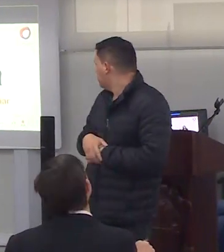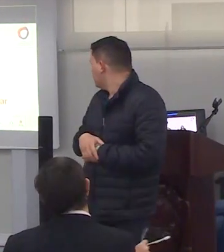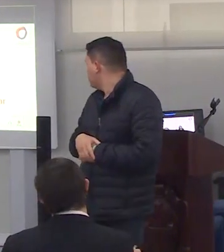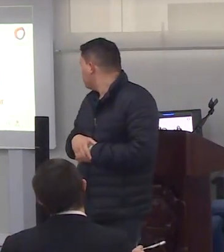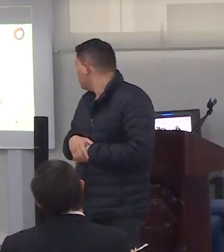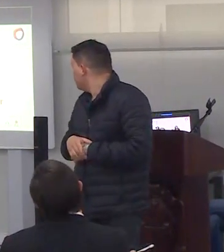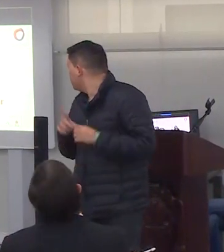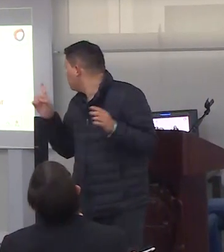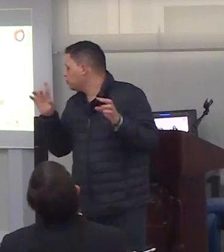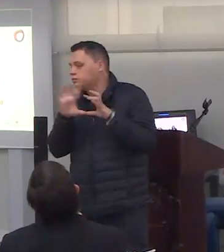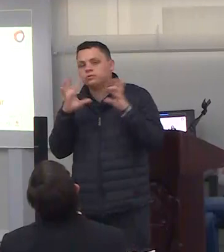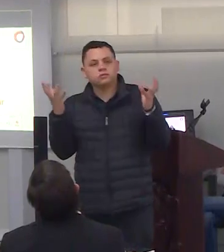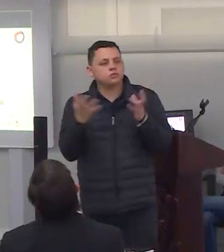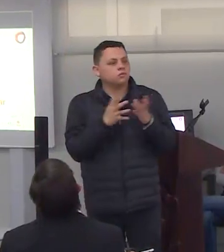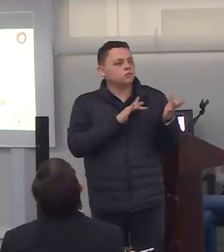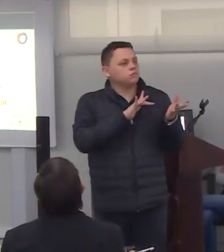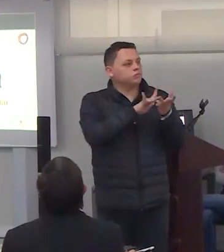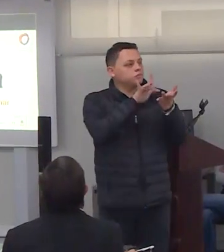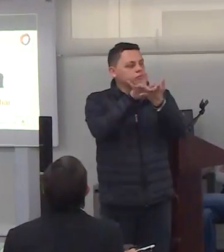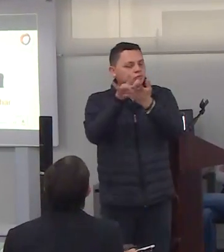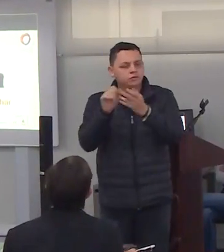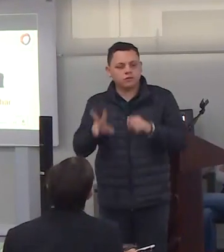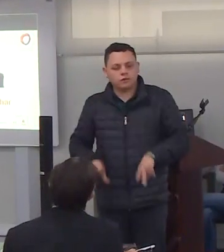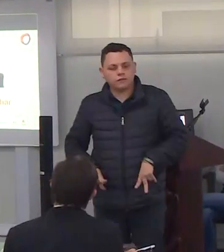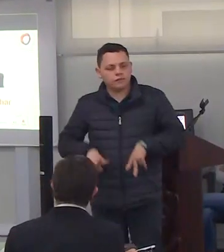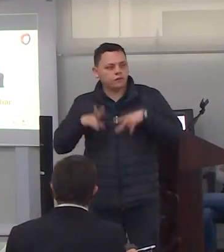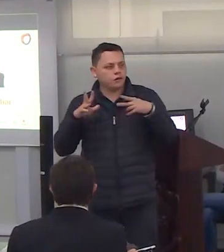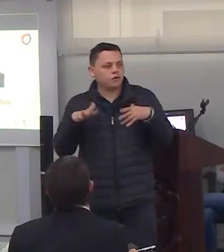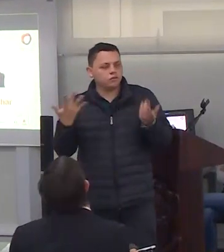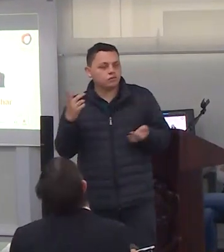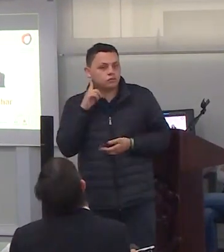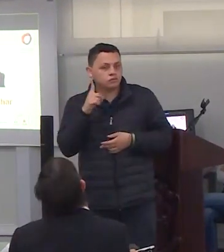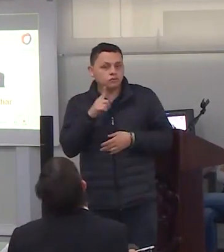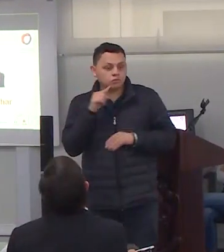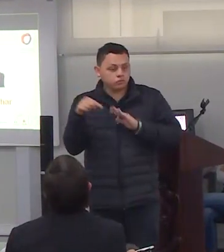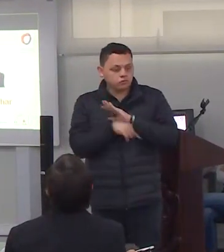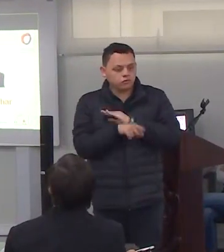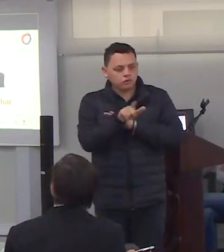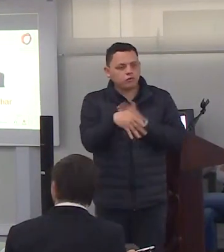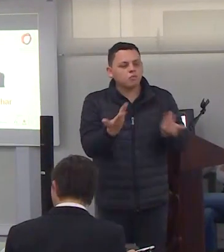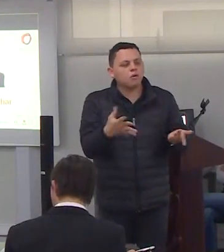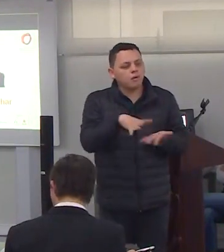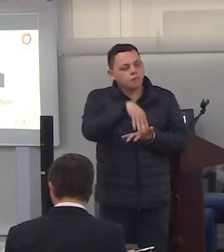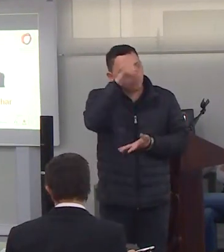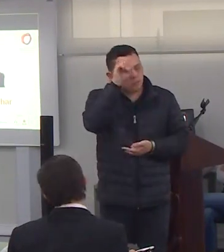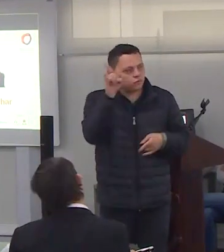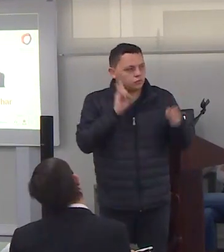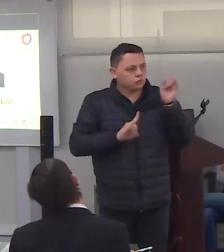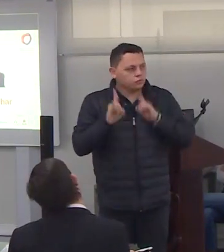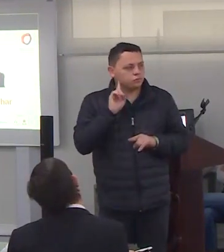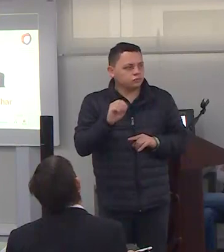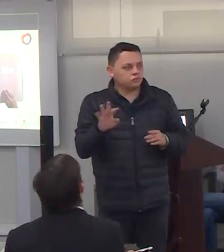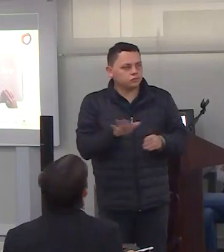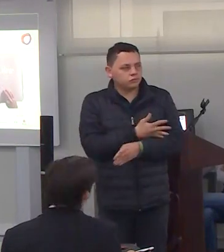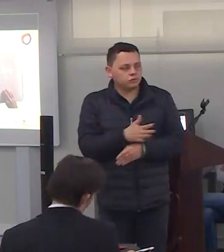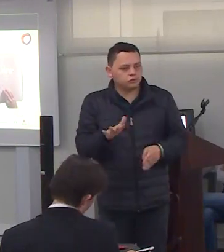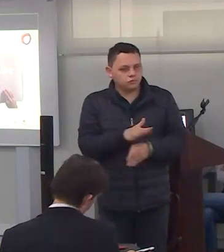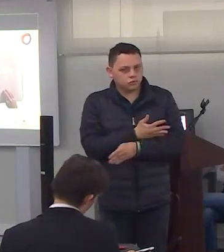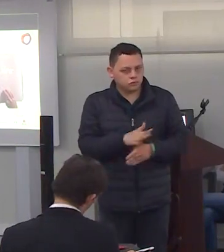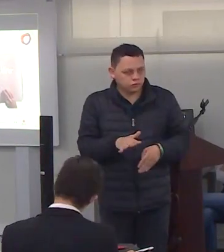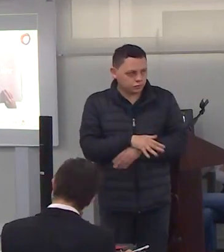va por el mundo dejándose el legado de vida de cómo aprender a escuchar ella es música de conservatorio